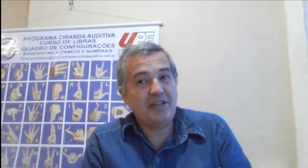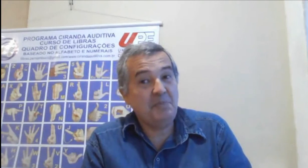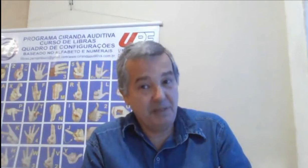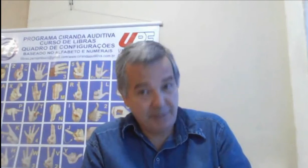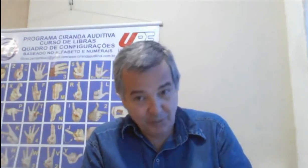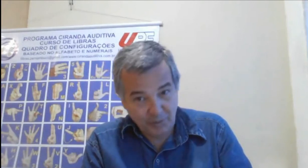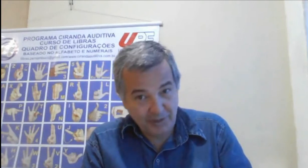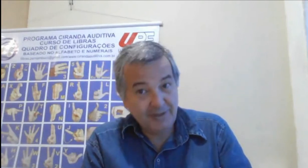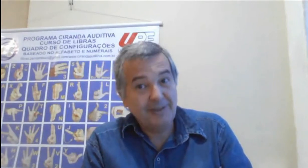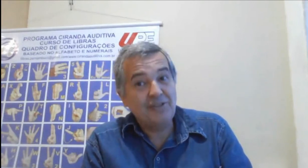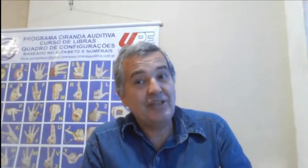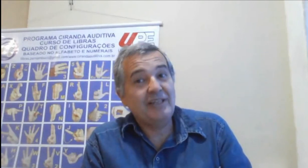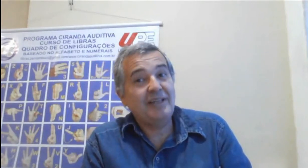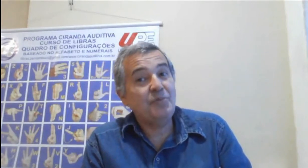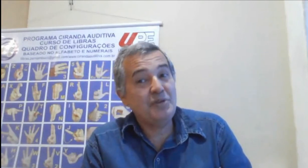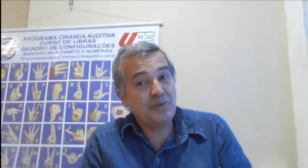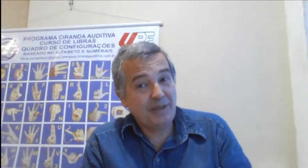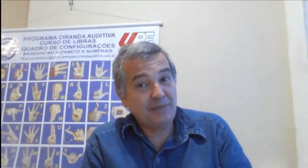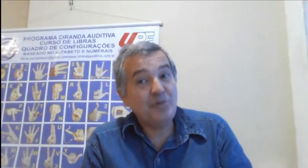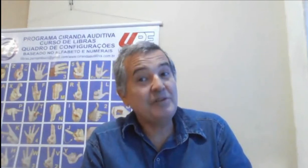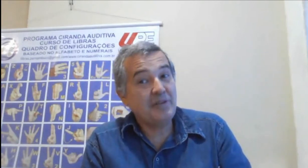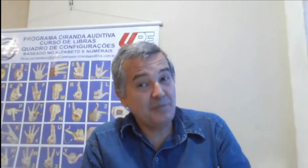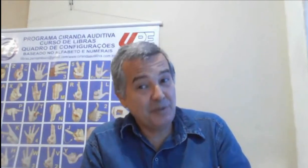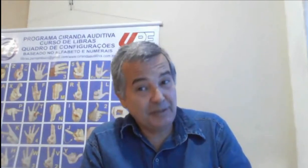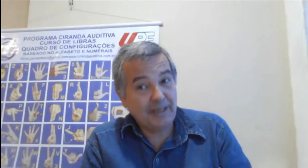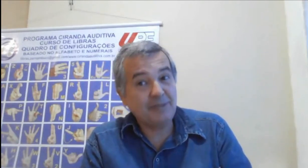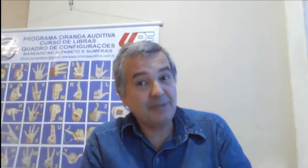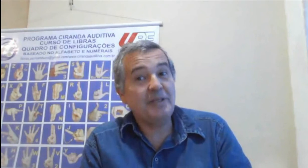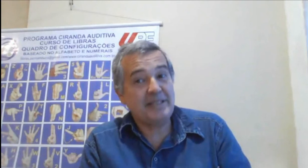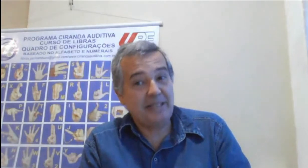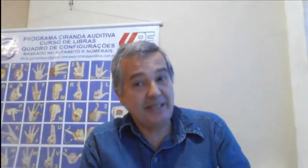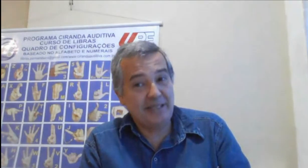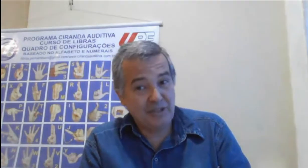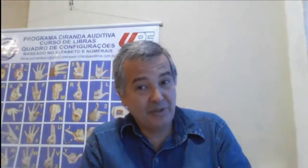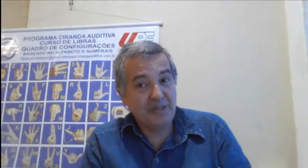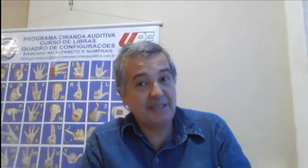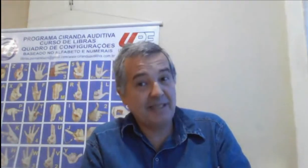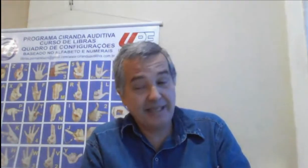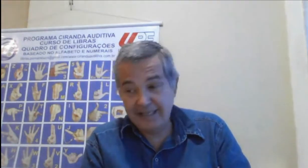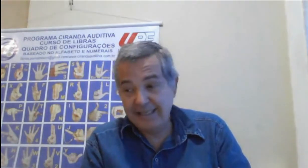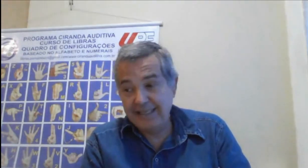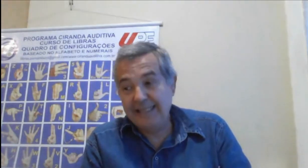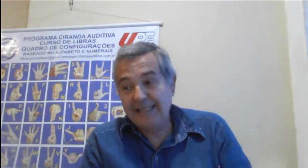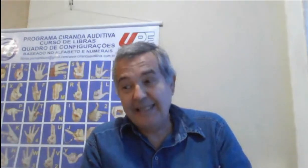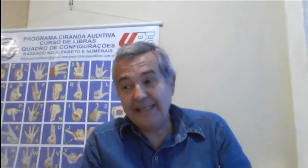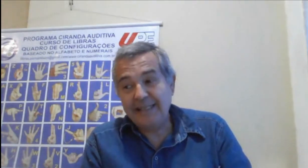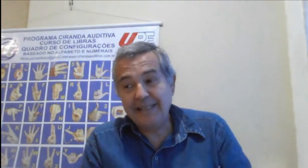é bem madura, já tem muito caminho andado nessa região, nessa área, e